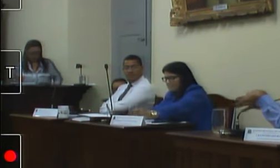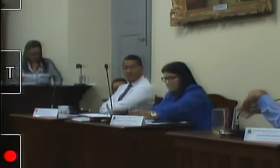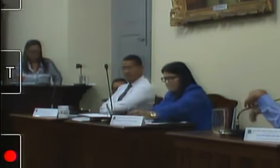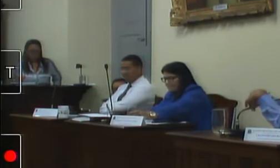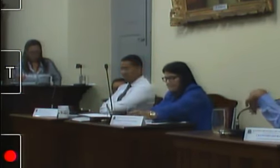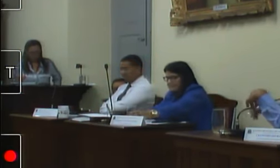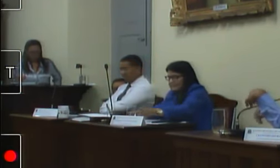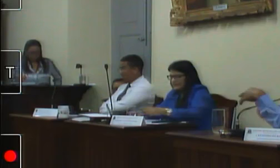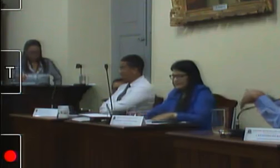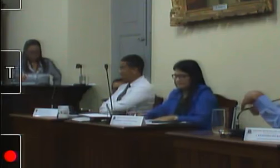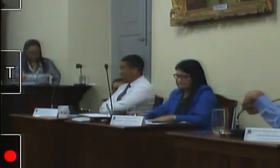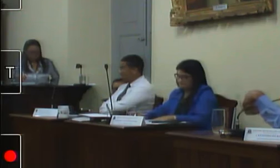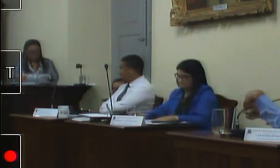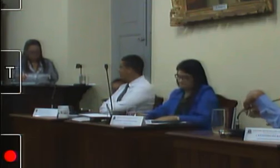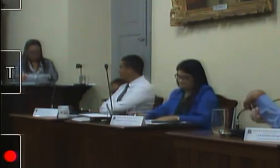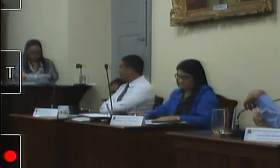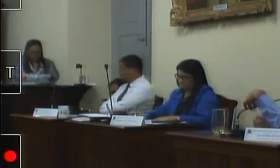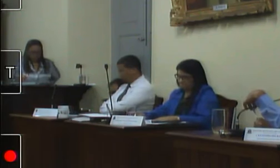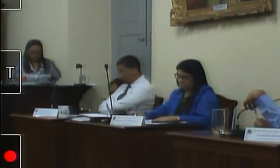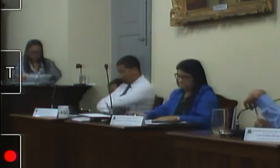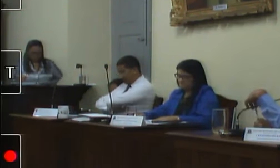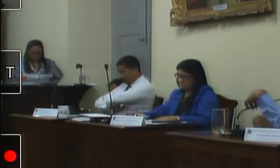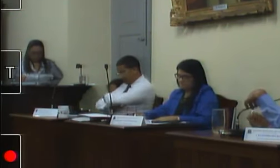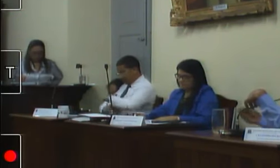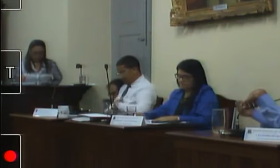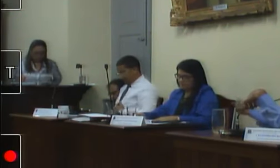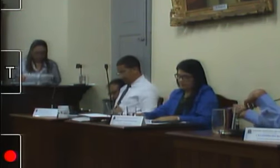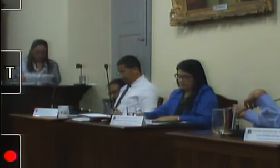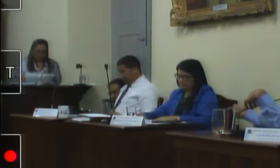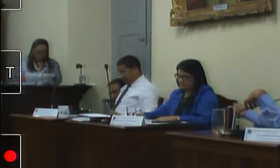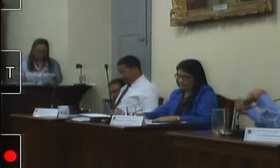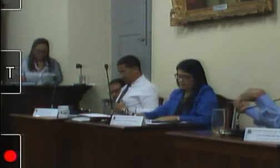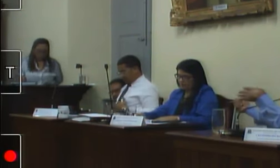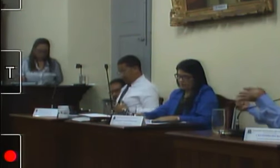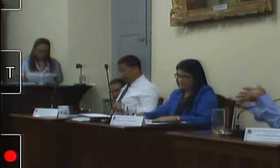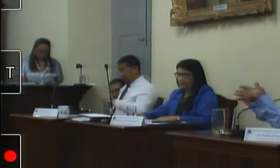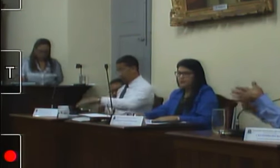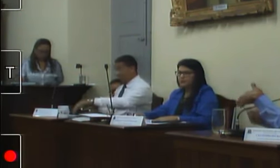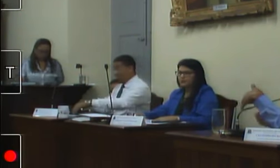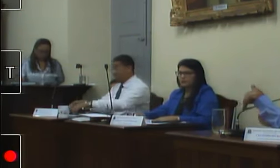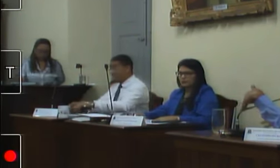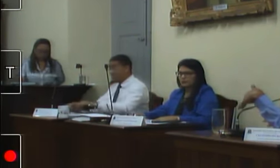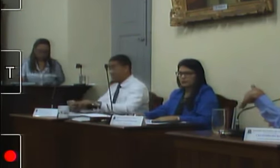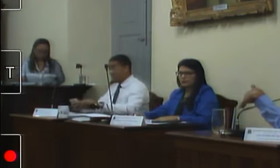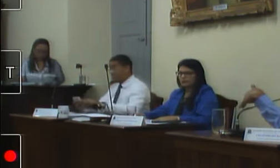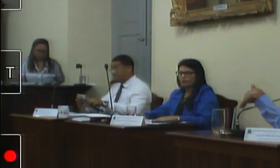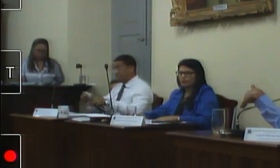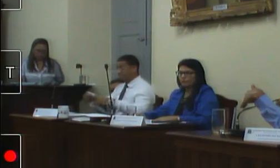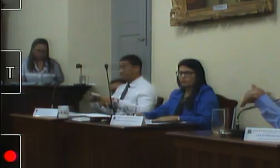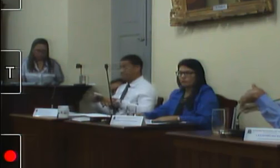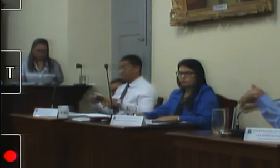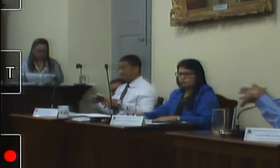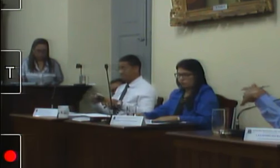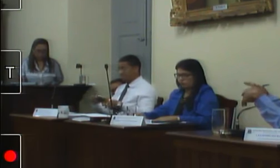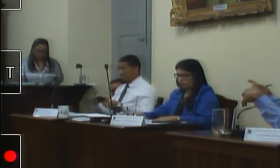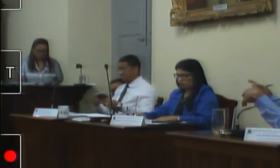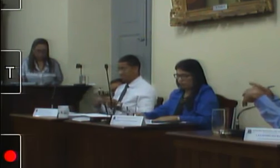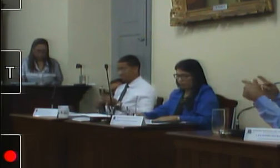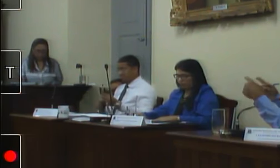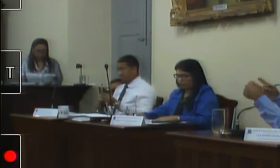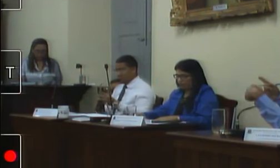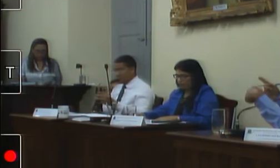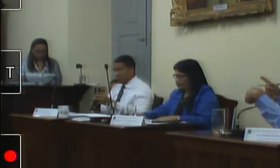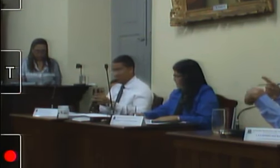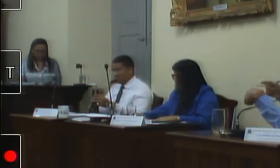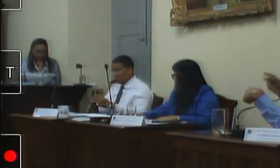está atendendo 15. Melhorou também que está dando encaminhamento para as crianças. Se teria como colocar mais um horário,